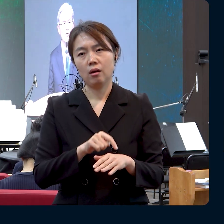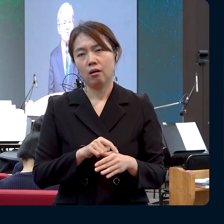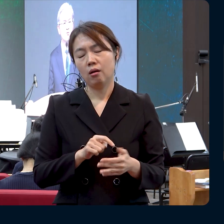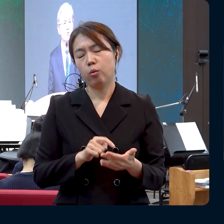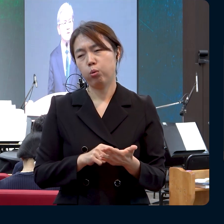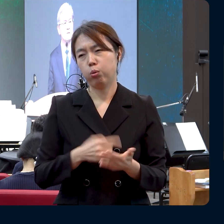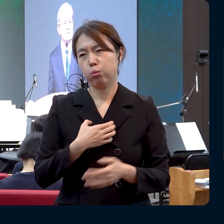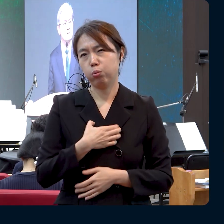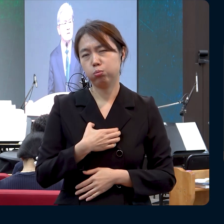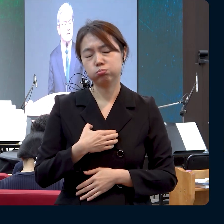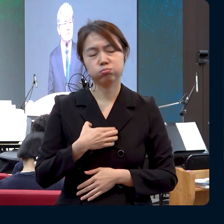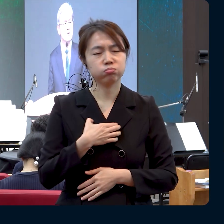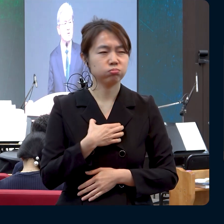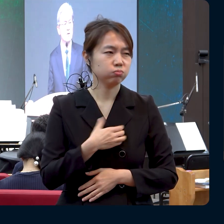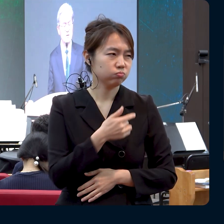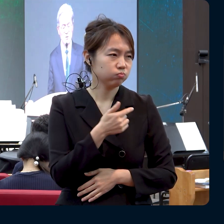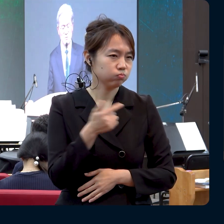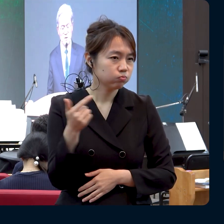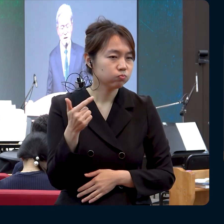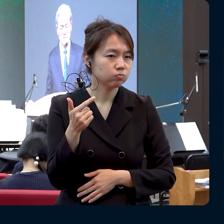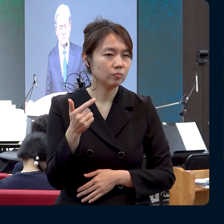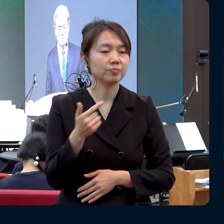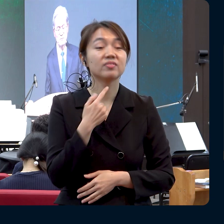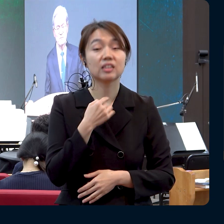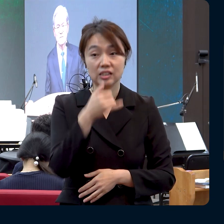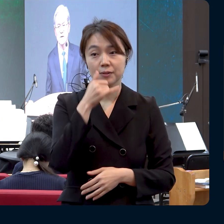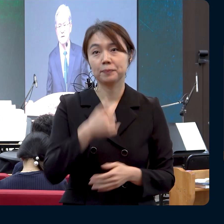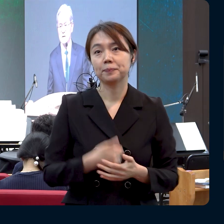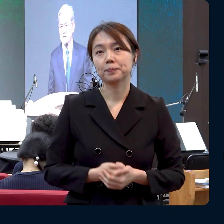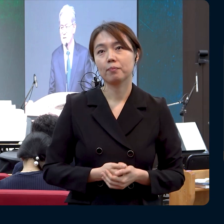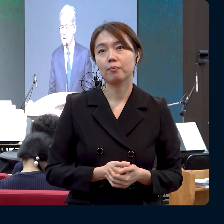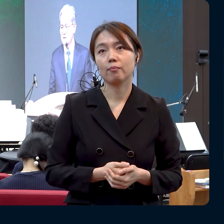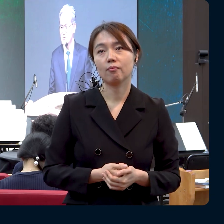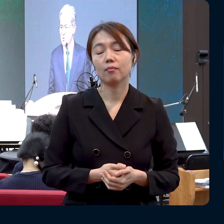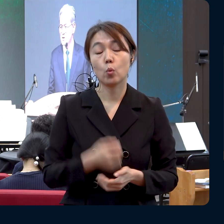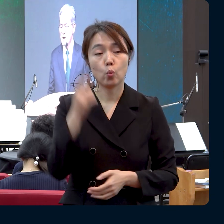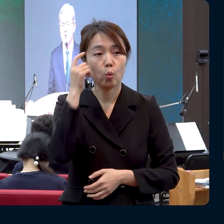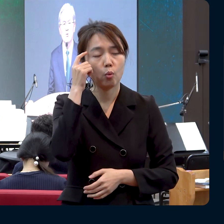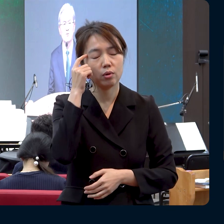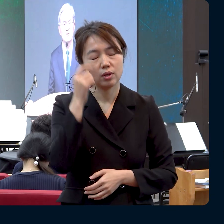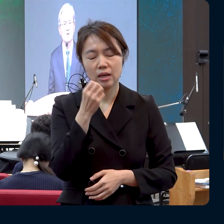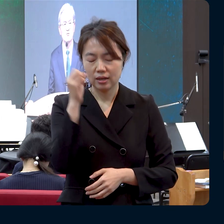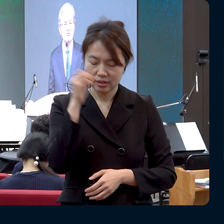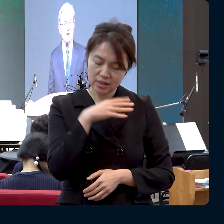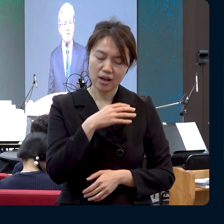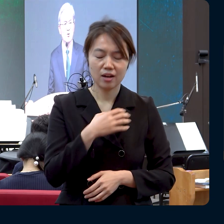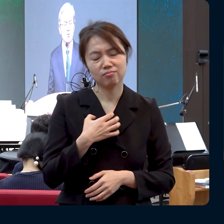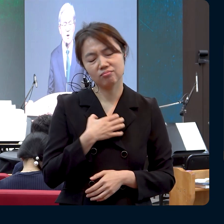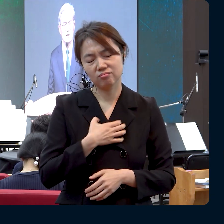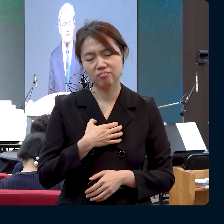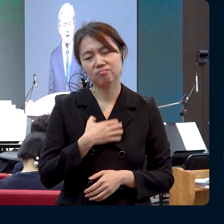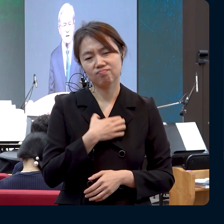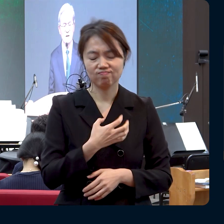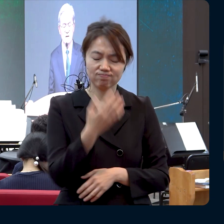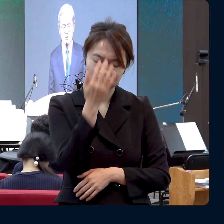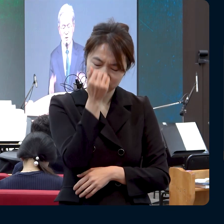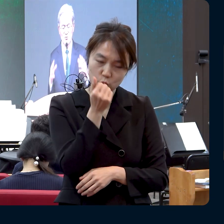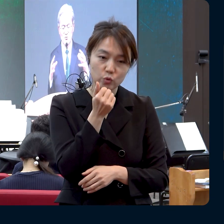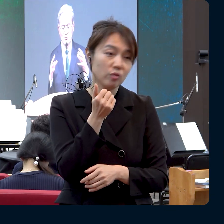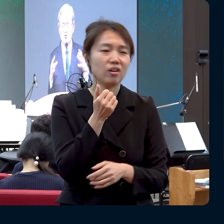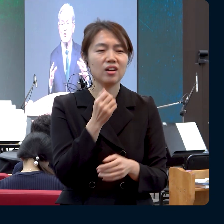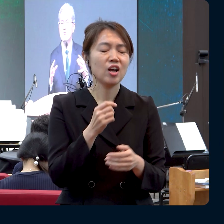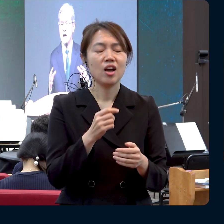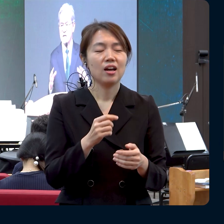정말 너무 힘든 적이 있었습니다. 그냥 속상하고 우울한 정도가 아니라